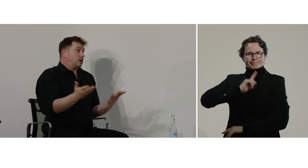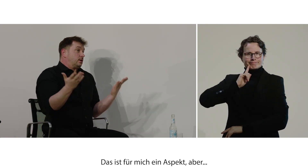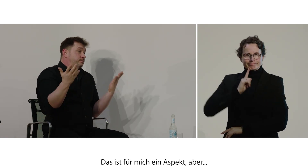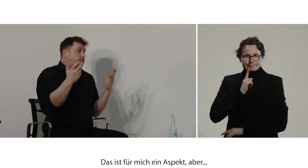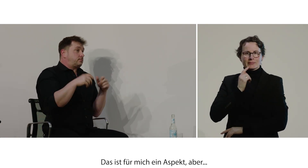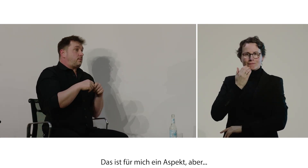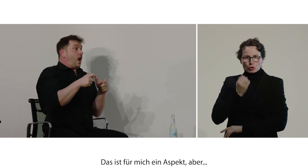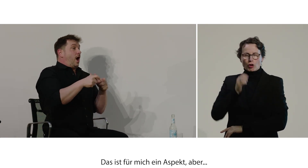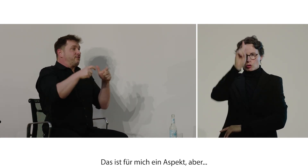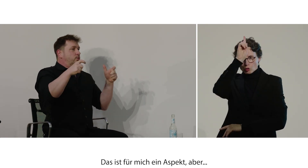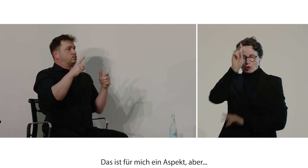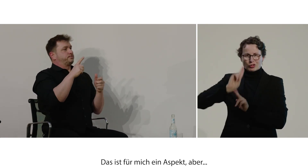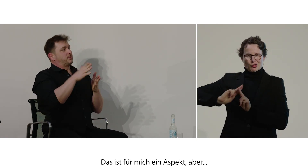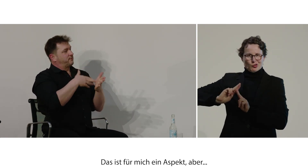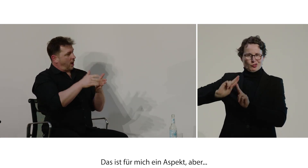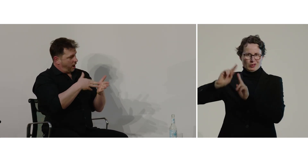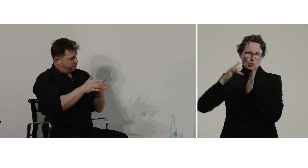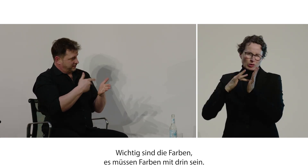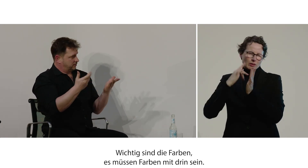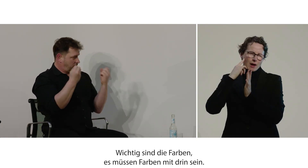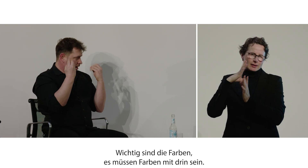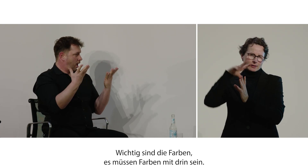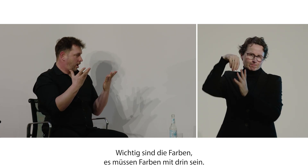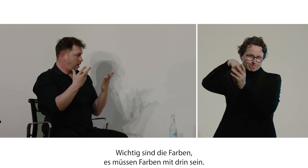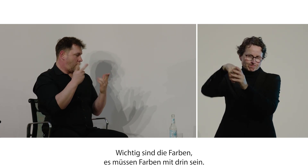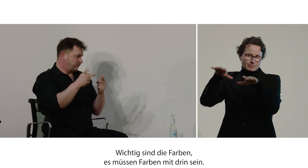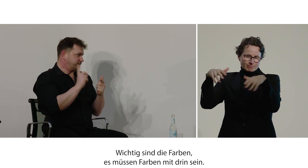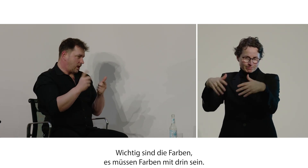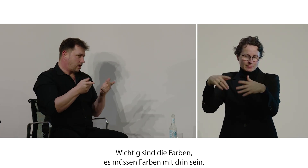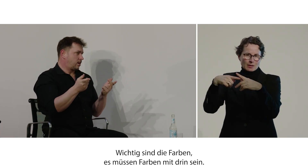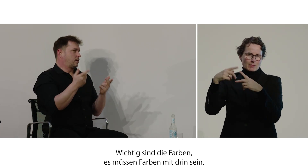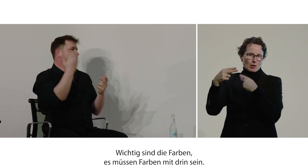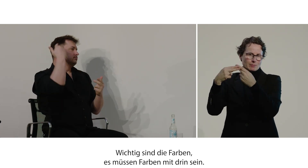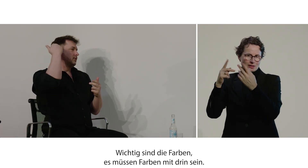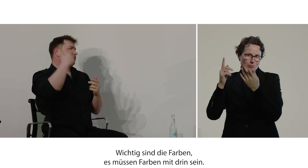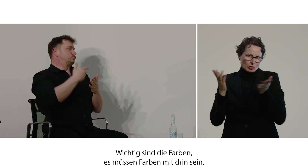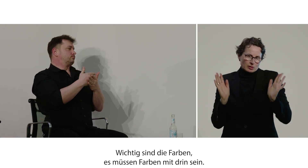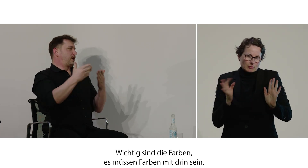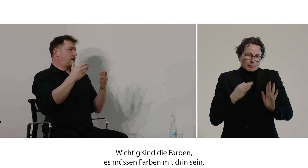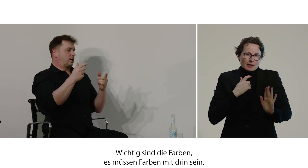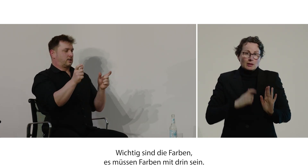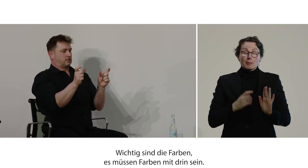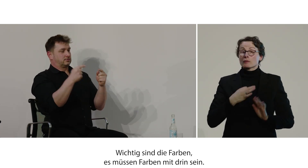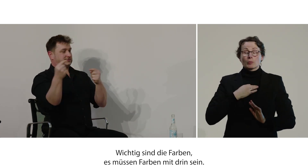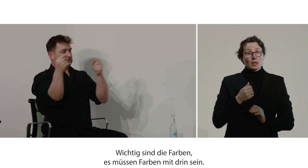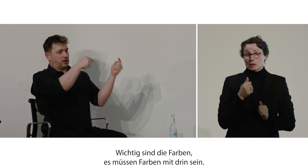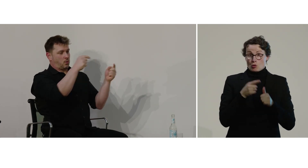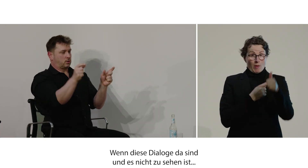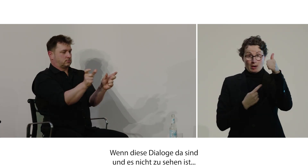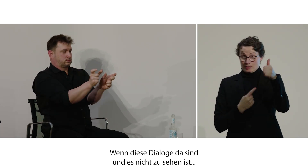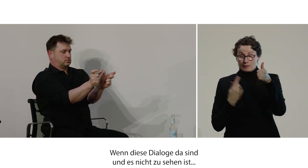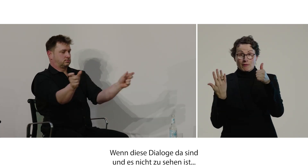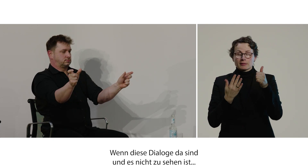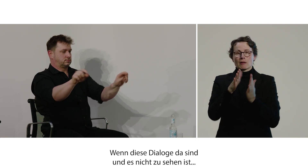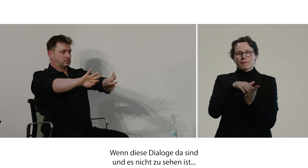Das ist für mich ein Aspekt, aber wichtig ist natürlich die Farbe. Es müssen Farben mit drin sein,